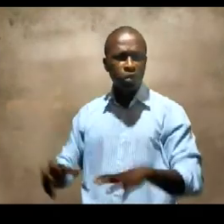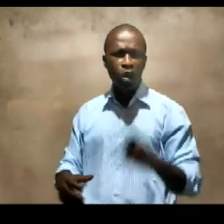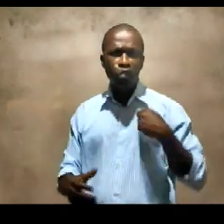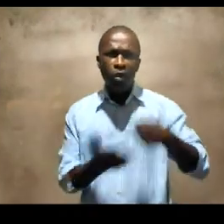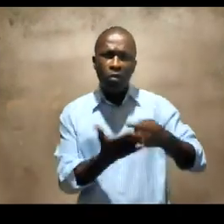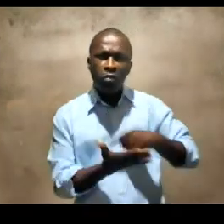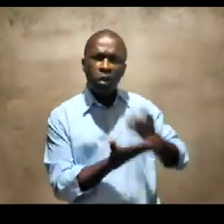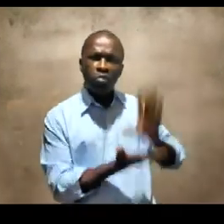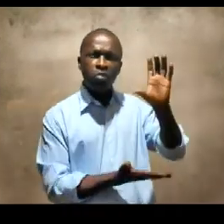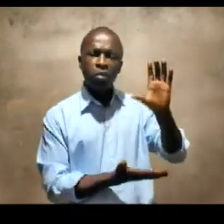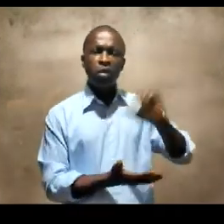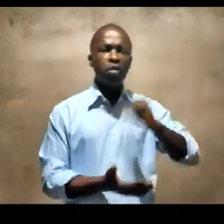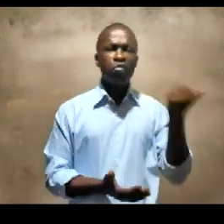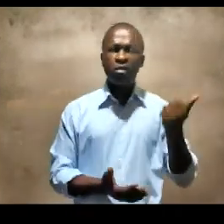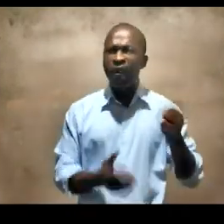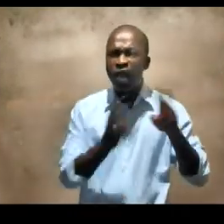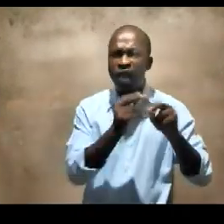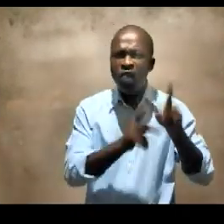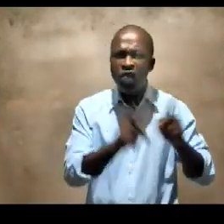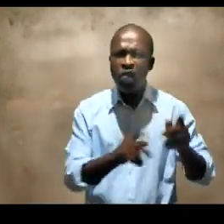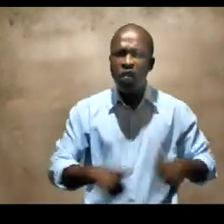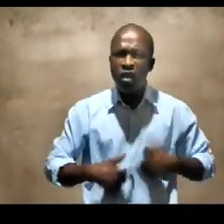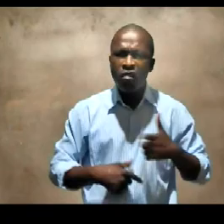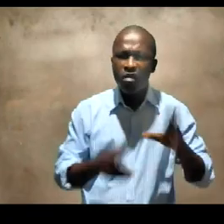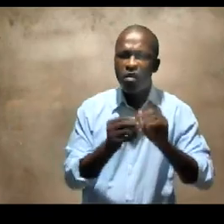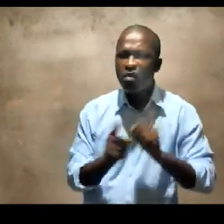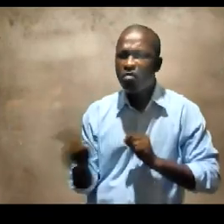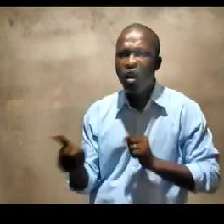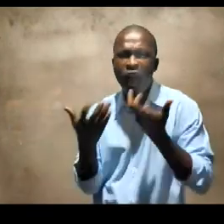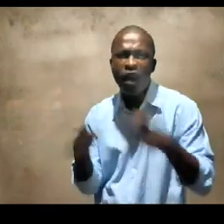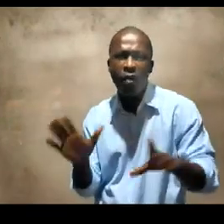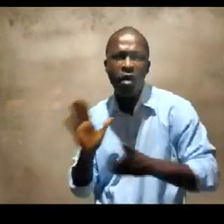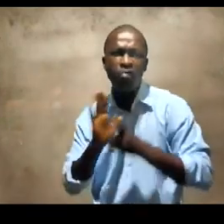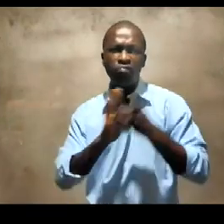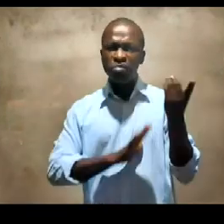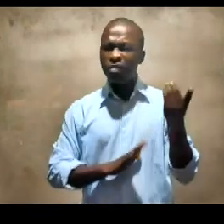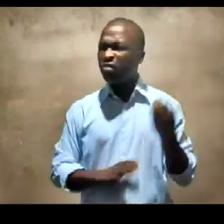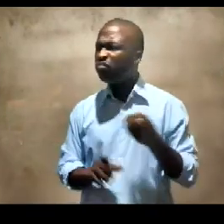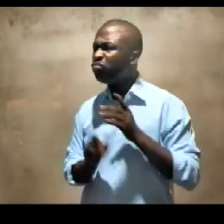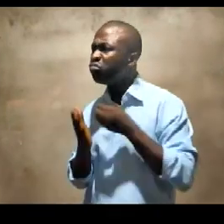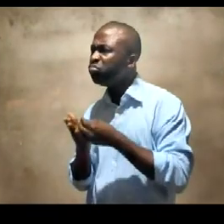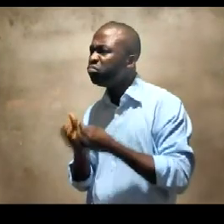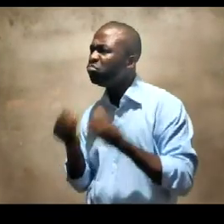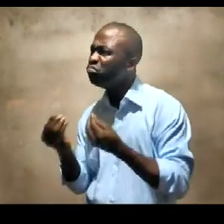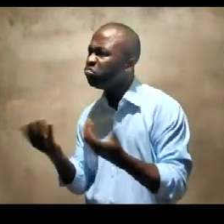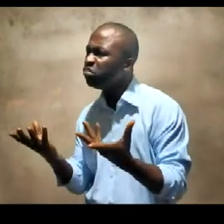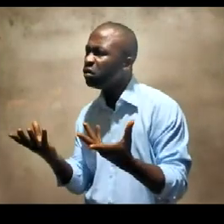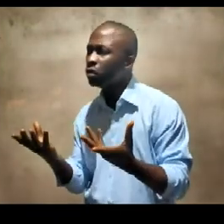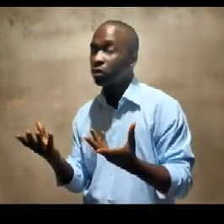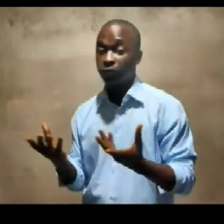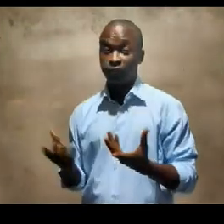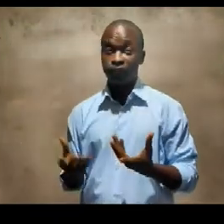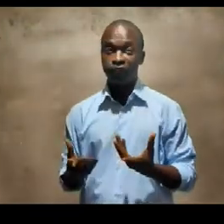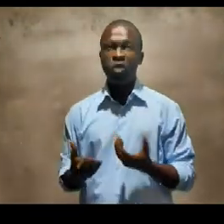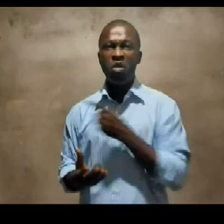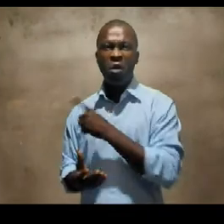que nous ne voulons pas la route. La preuve, c'est que le gouvernement s'arrête ici et repart à cet endroit. Après plusieurs